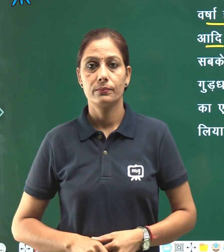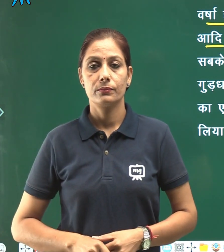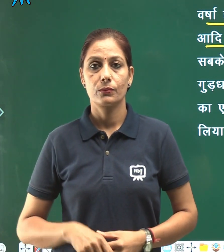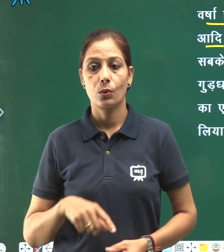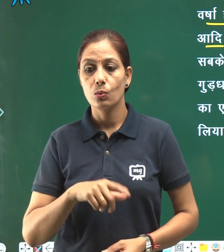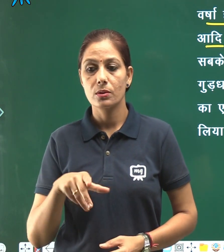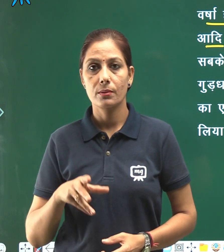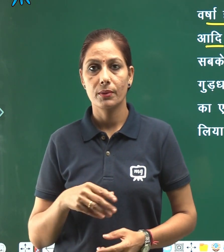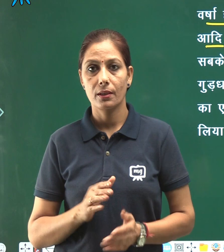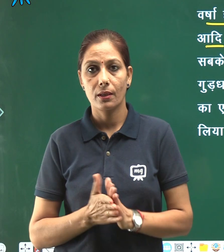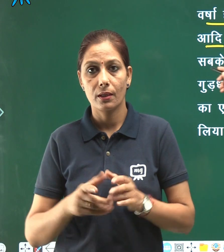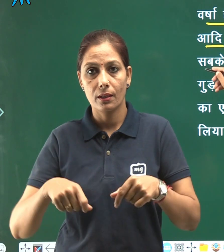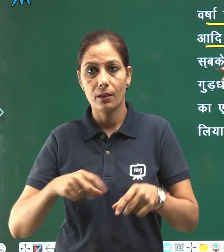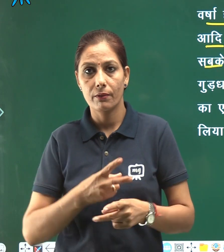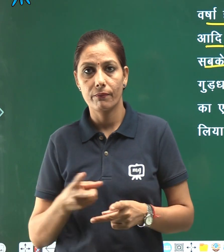उन सब के